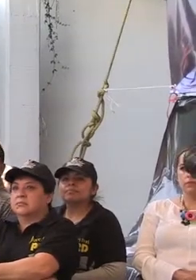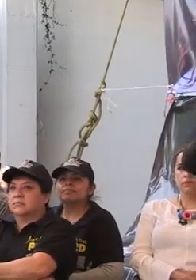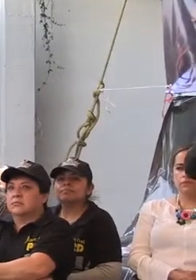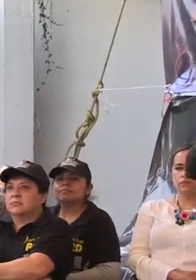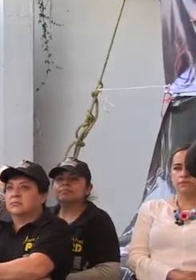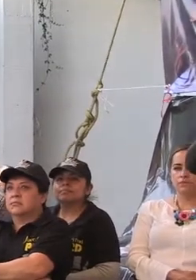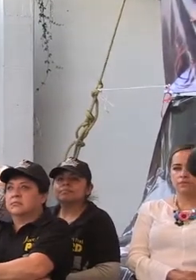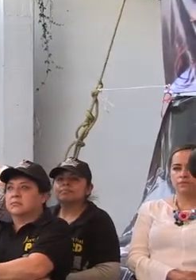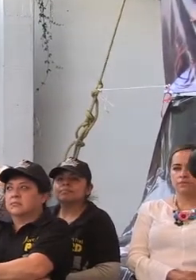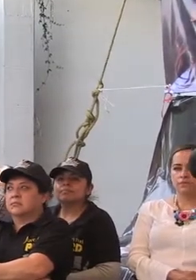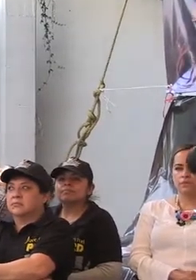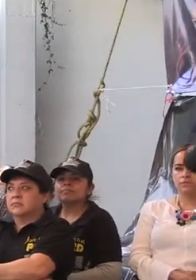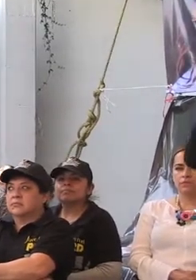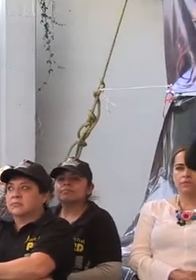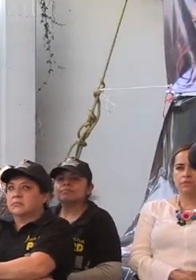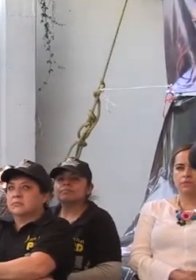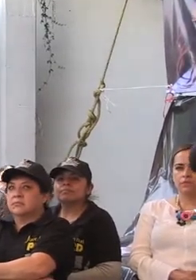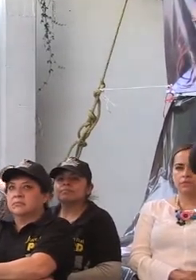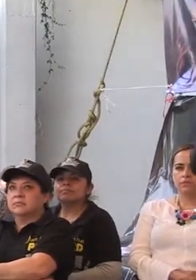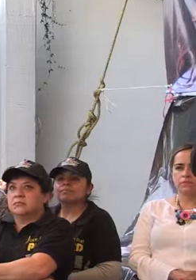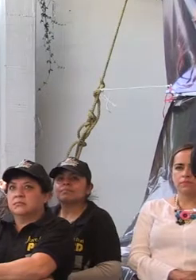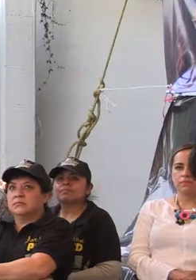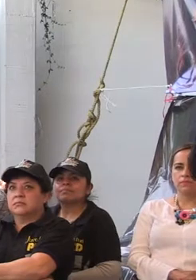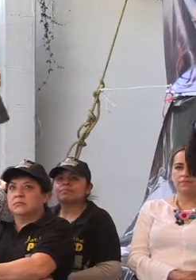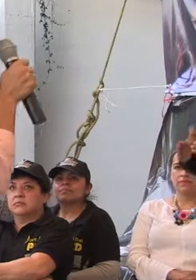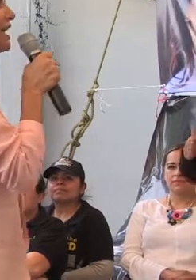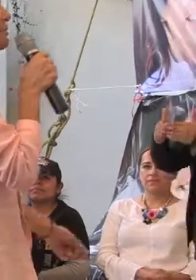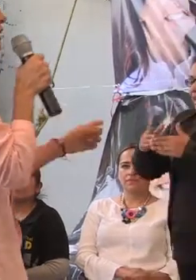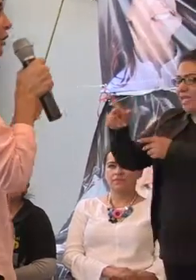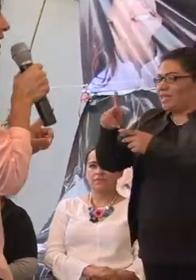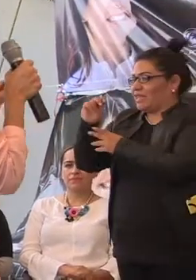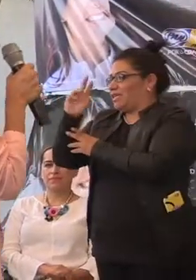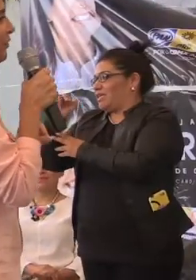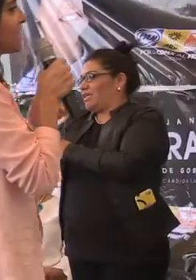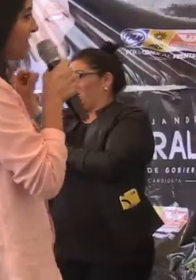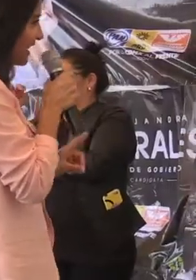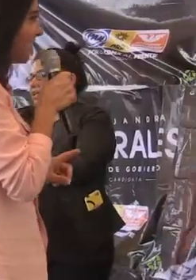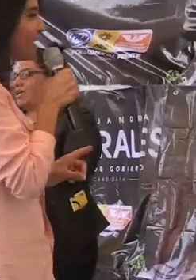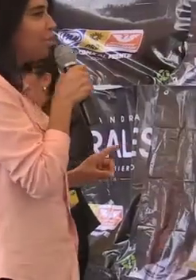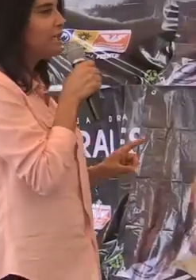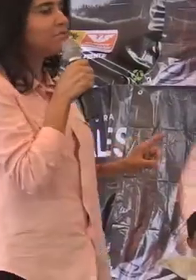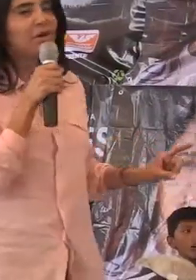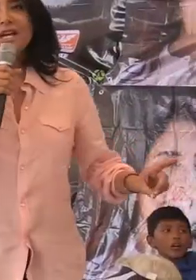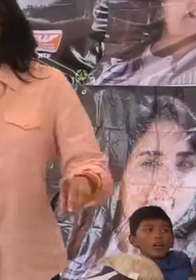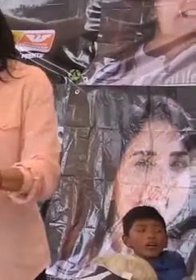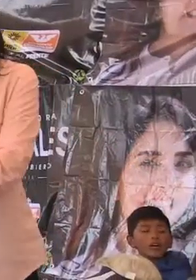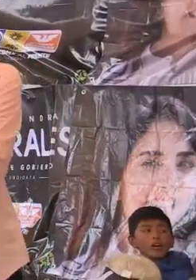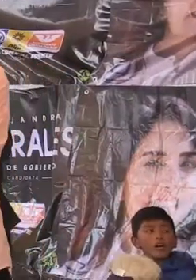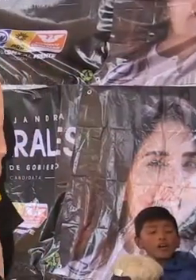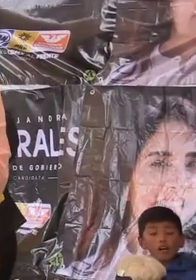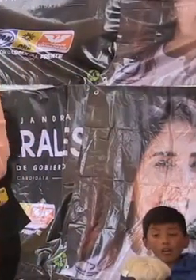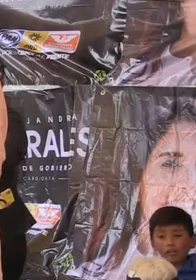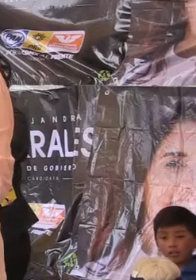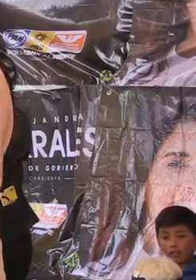que platicar. Les agradezco que me inviten a las trajineras y a todos estos lugares, pero acuérdense que fui secretaria de Turismo y